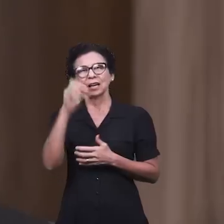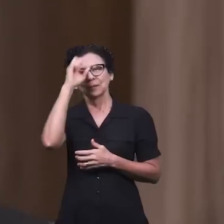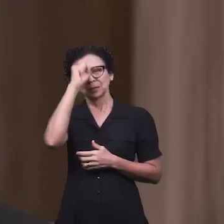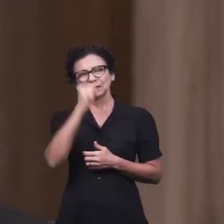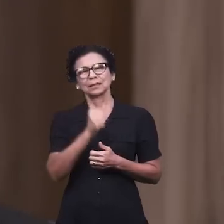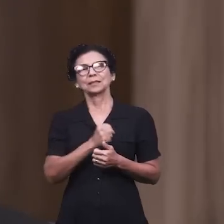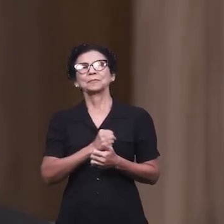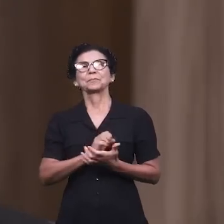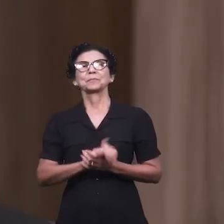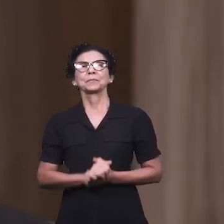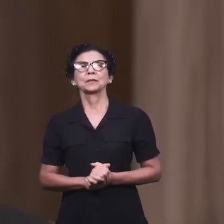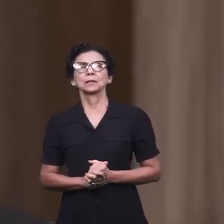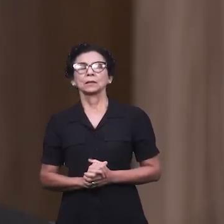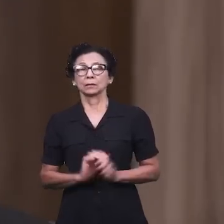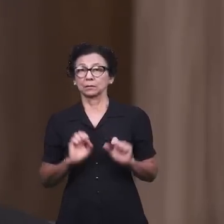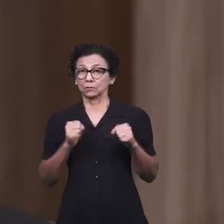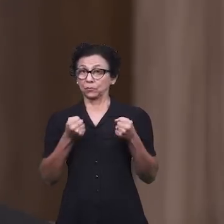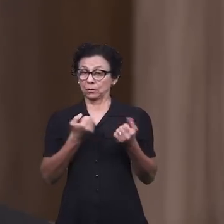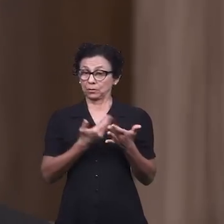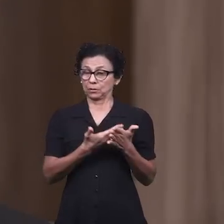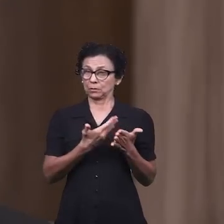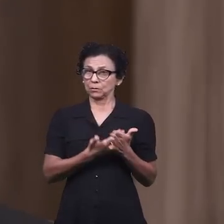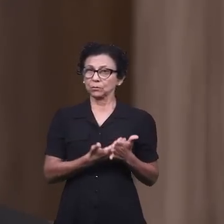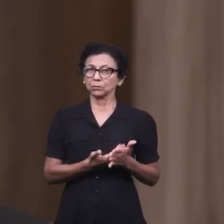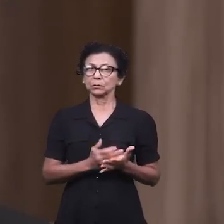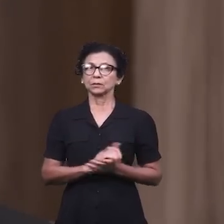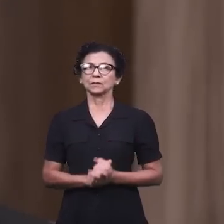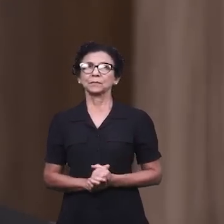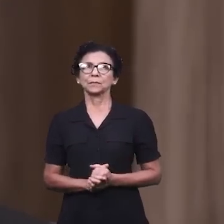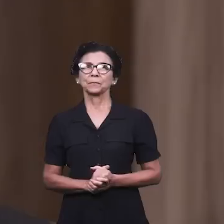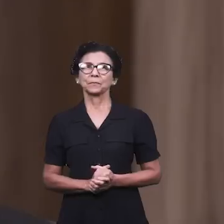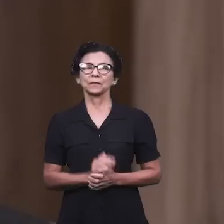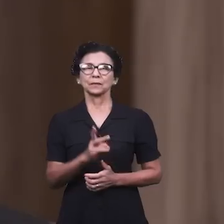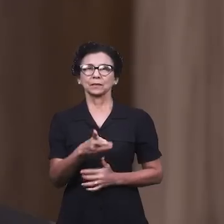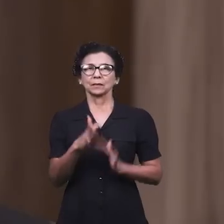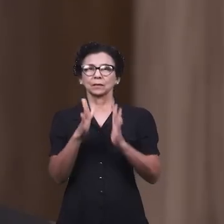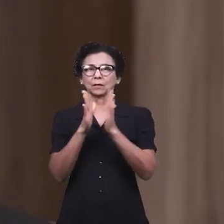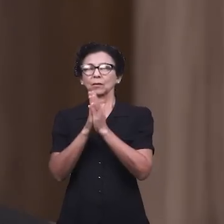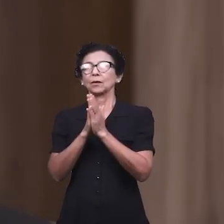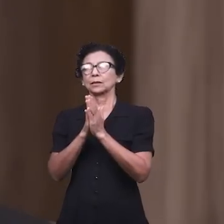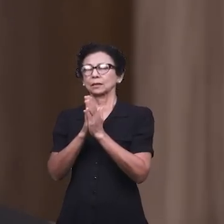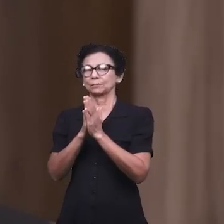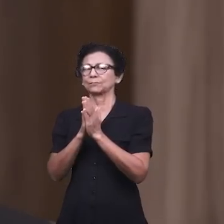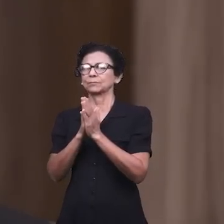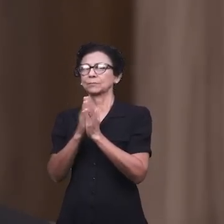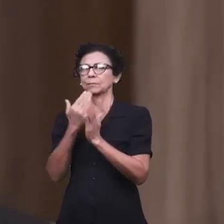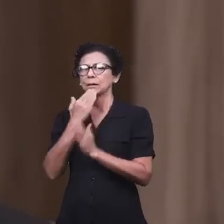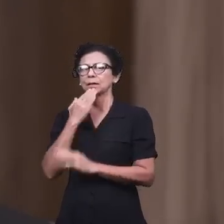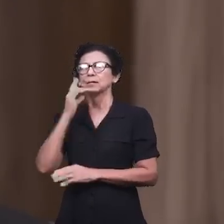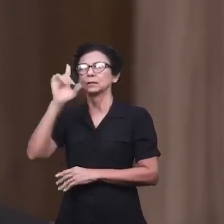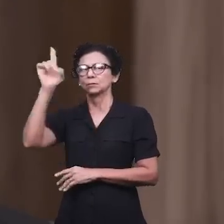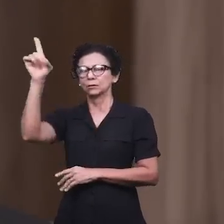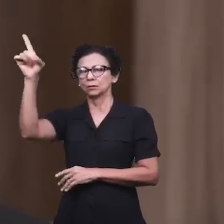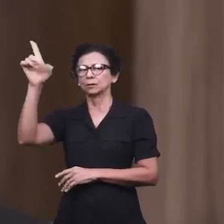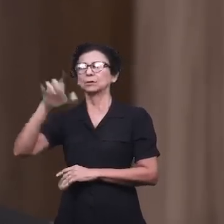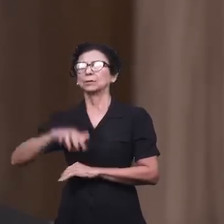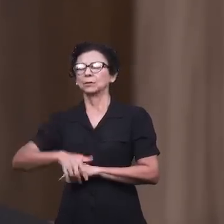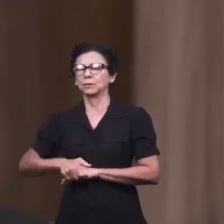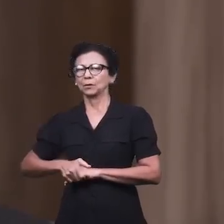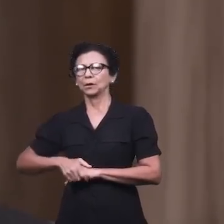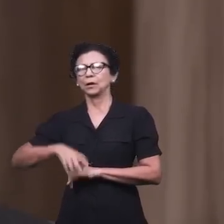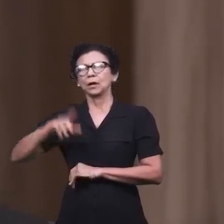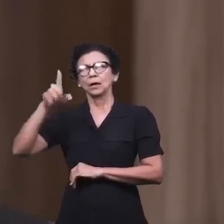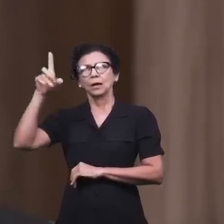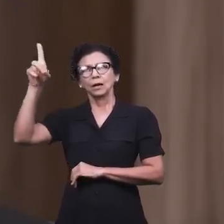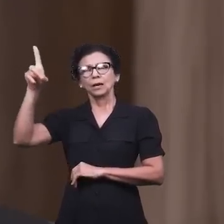esforcem, estudem. E sempre façam uma coisa, orem, peçam ao Senhor, porque Ele é o melhor professor.